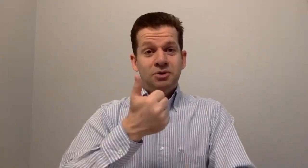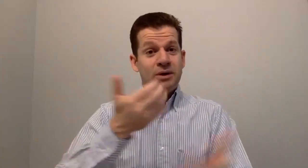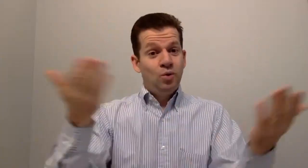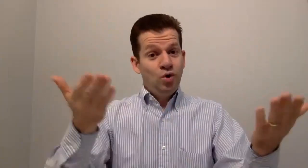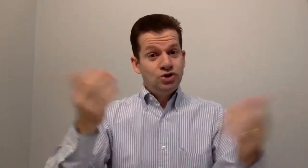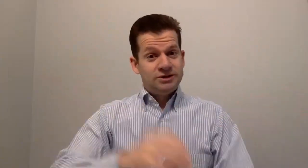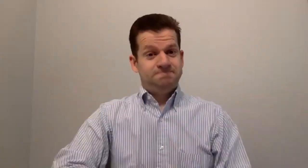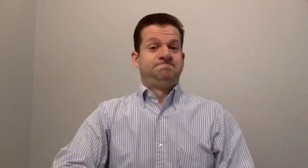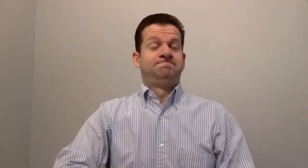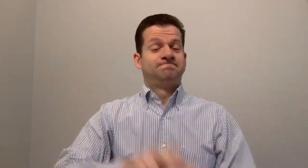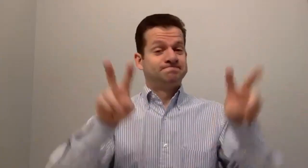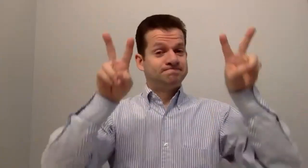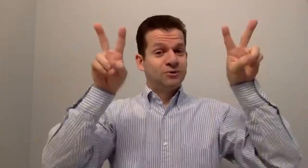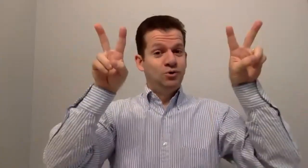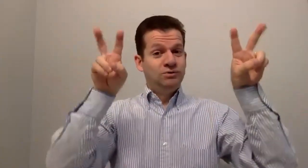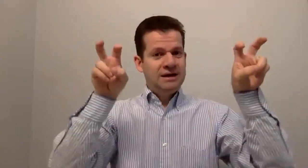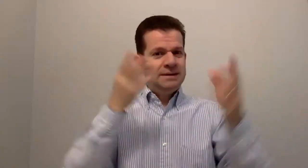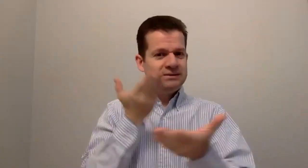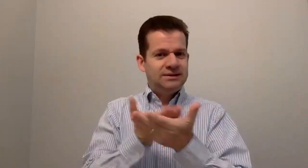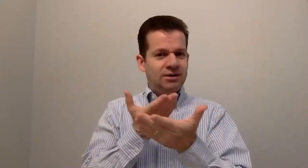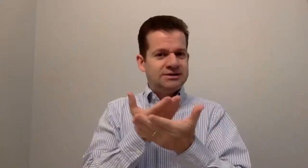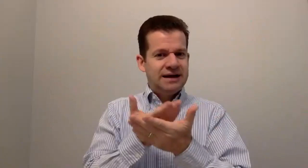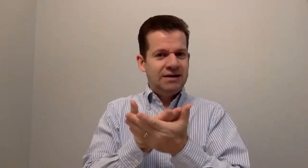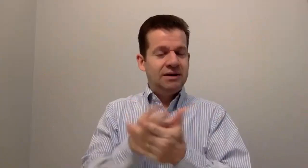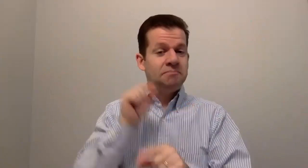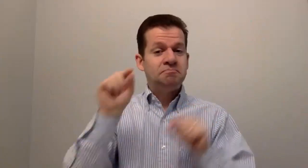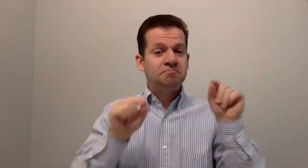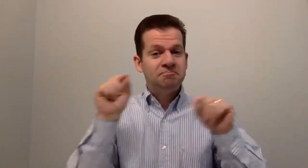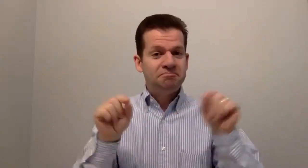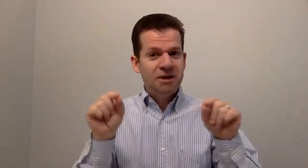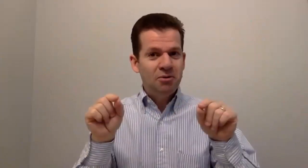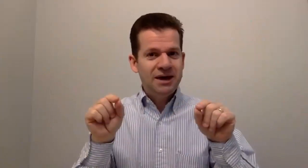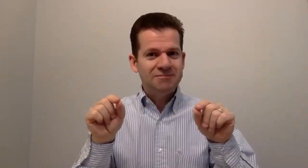Muito bem, hoje o tema da nossa aula é o quê?